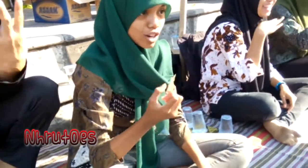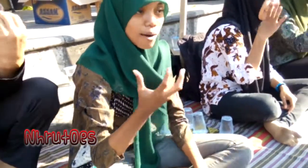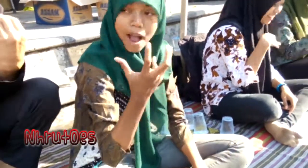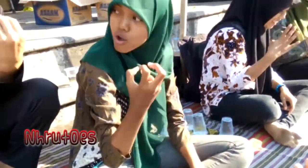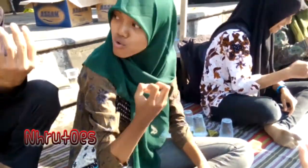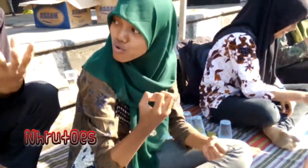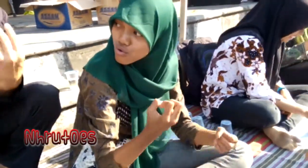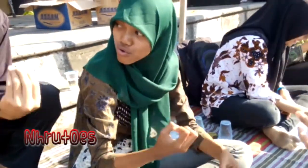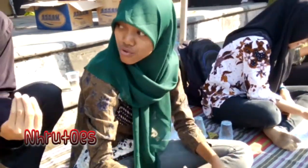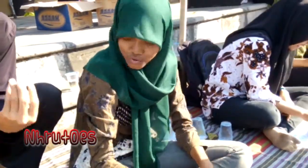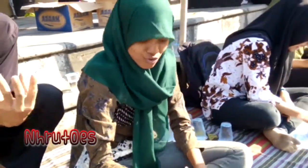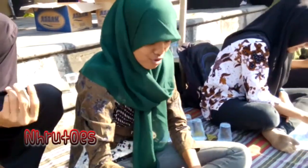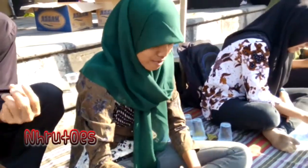teman-teman. Wih, terakhir ada mas.